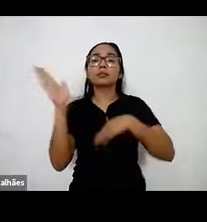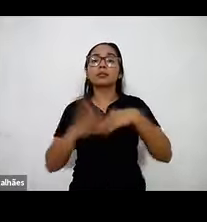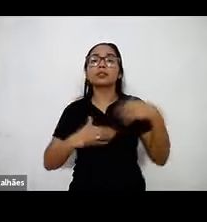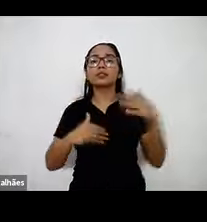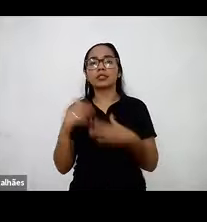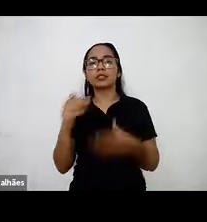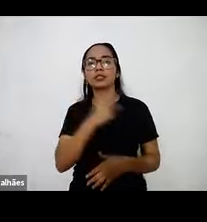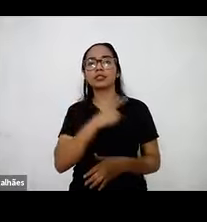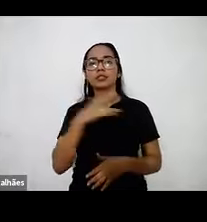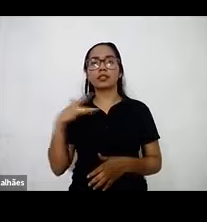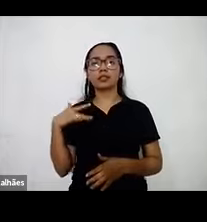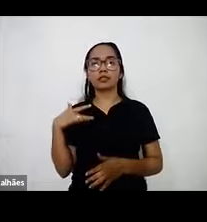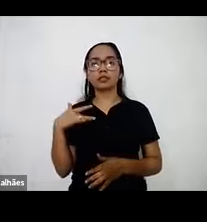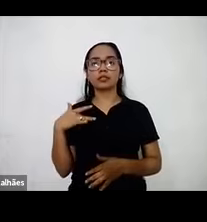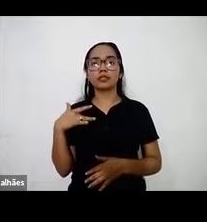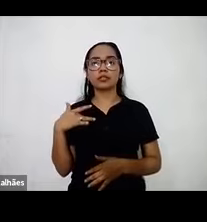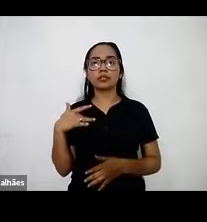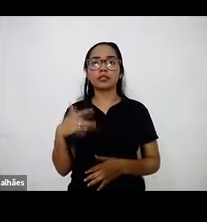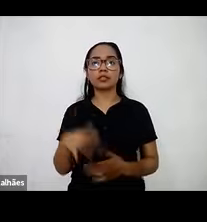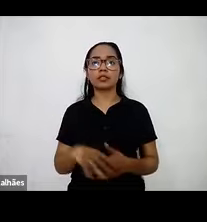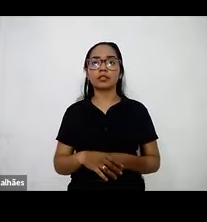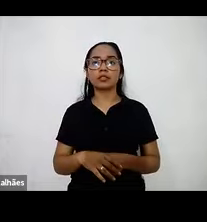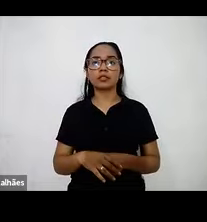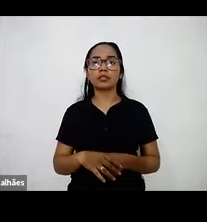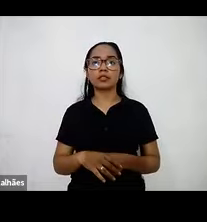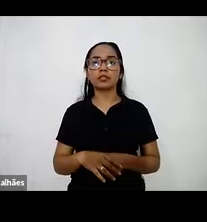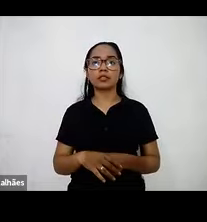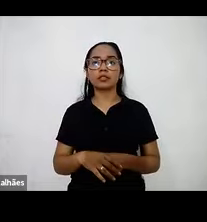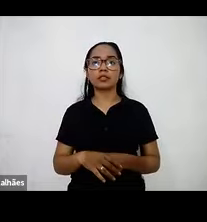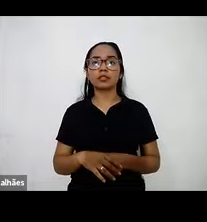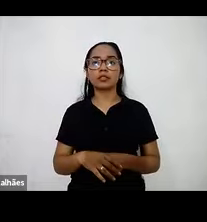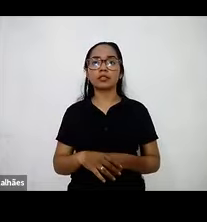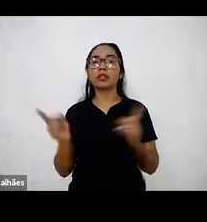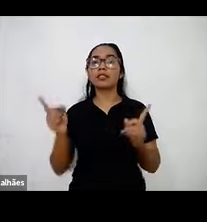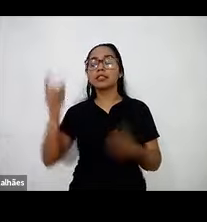de saúde, mas a principal